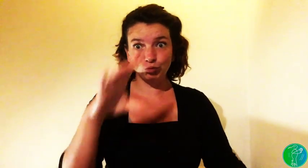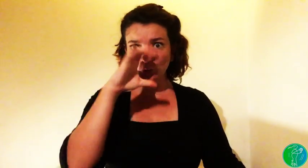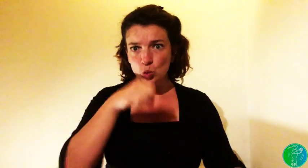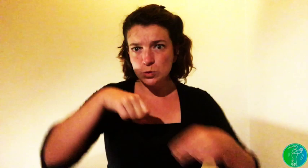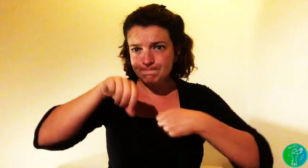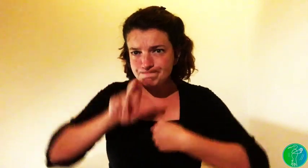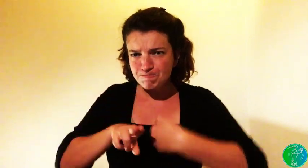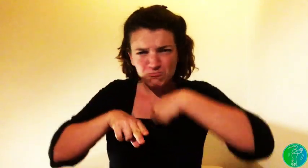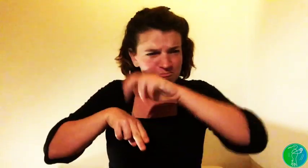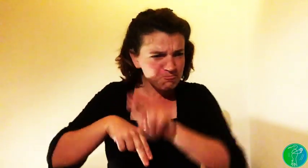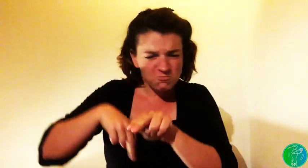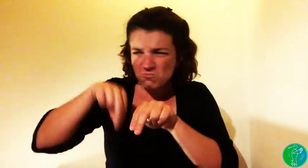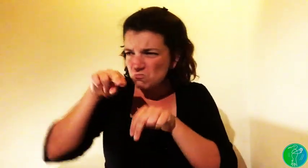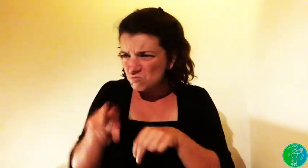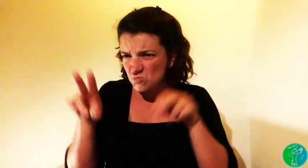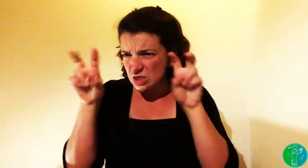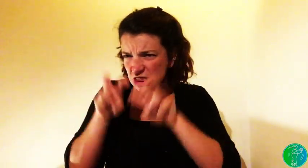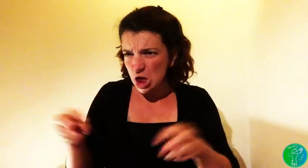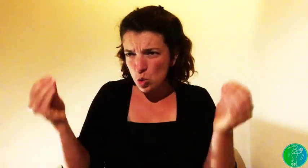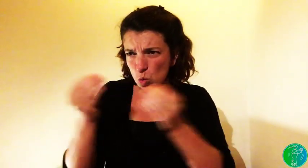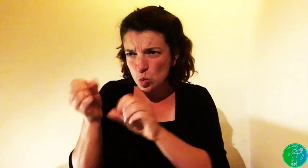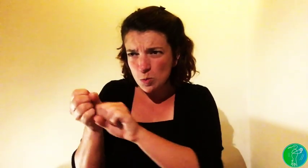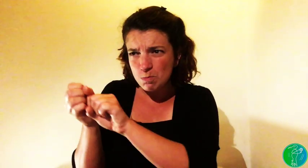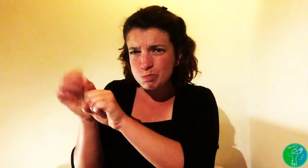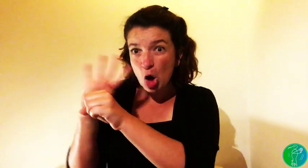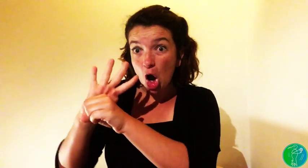Dimanche, le loup alla à la chasse au paon.